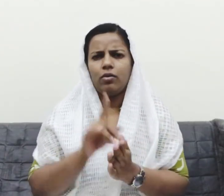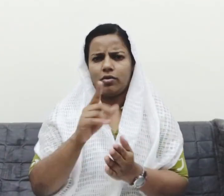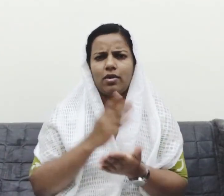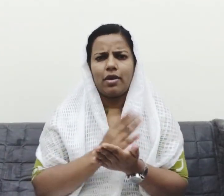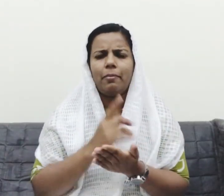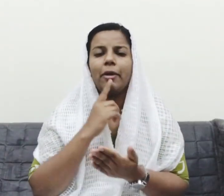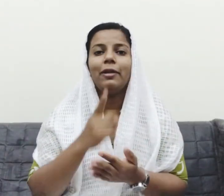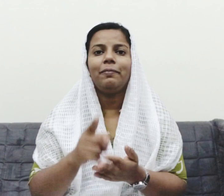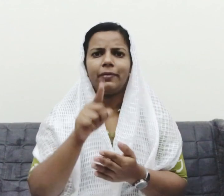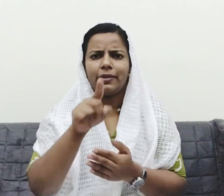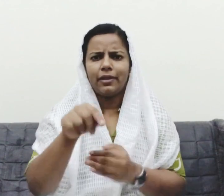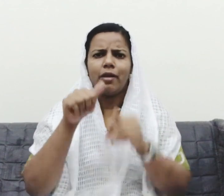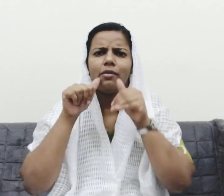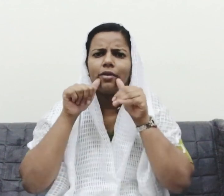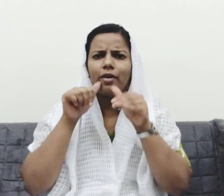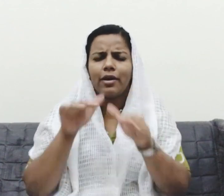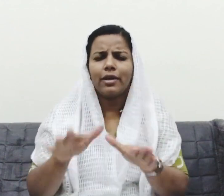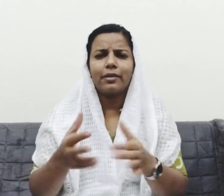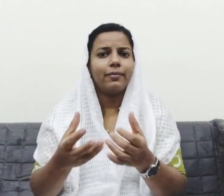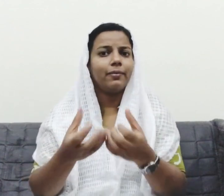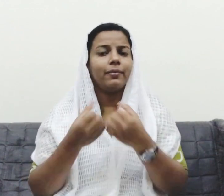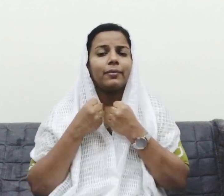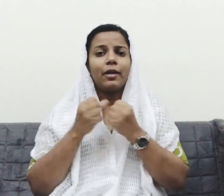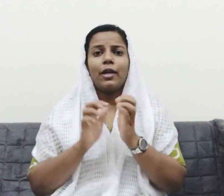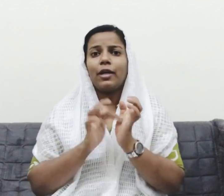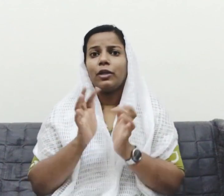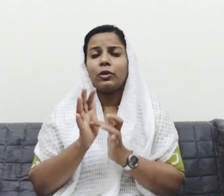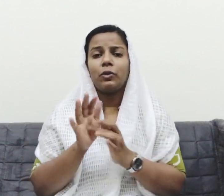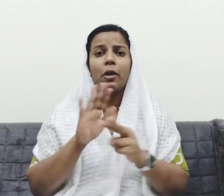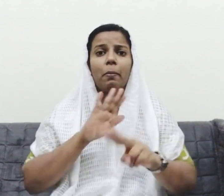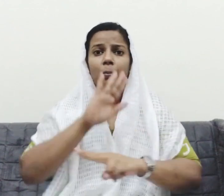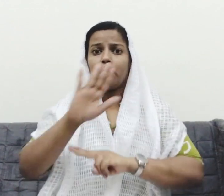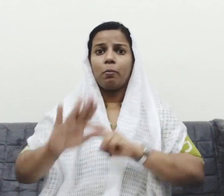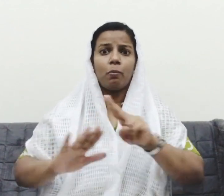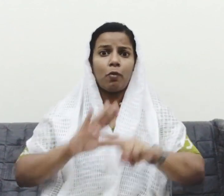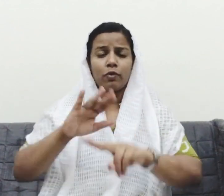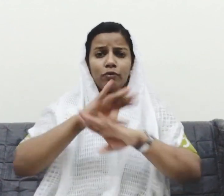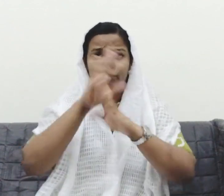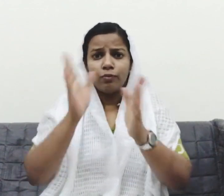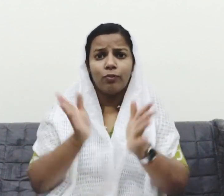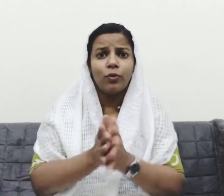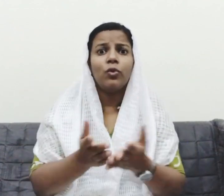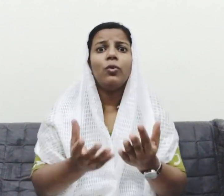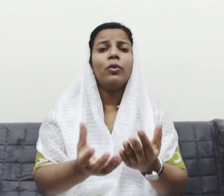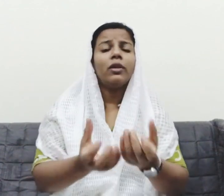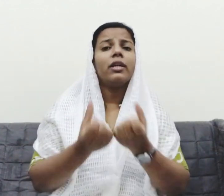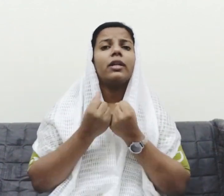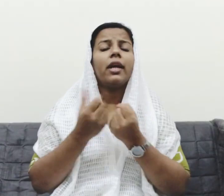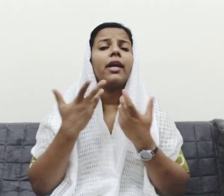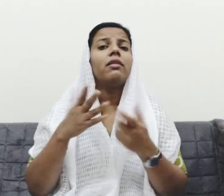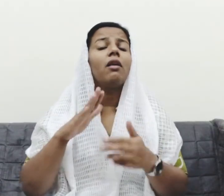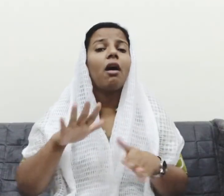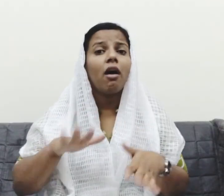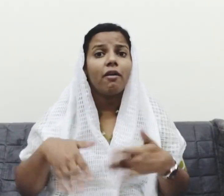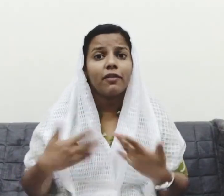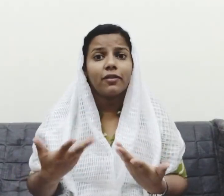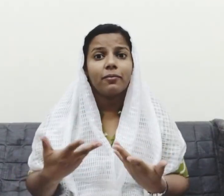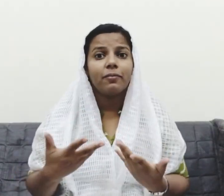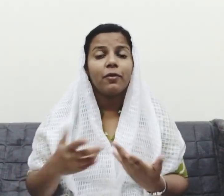ജീവിതത്തിൽ ദൈവിക അനുഗ്രഹം പ്രാപിപ്പാനും കർത്താവ് തന്ന വാഗ്ദത്തങ്ങളുടെ പൂർത്തീകരണം പ്രാപിപ്പാനും നമുക്ക് എന്താ ആവശ്യമാണെന്നറിയാമോ?